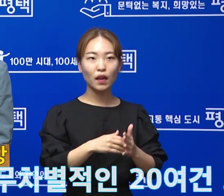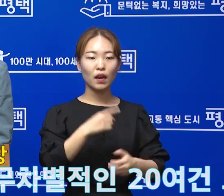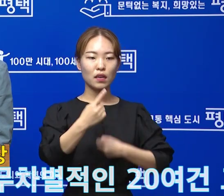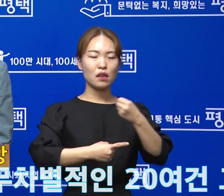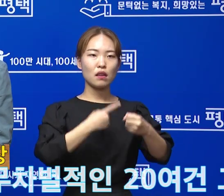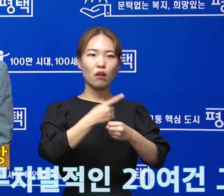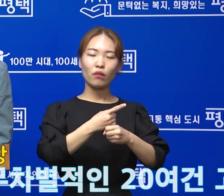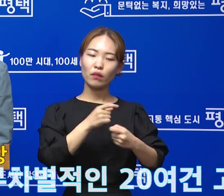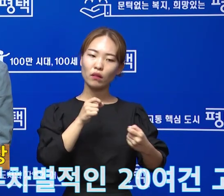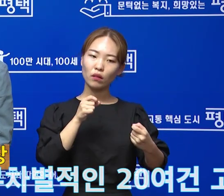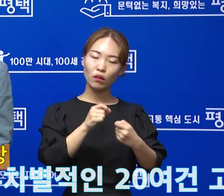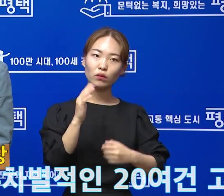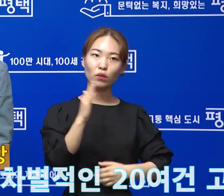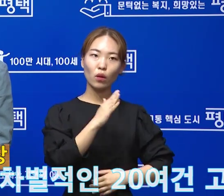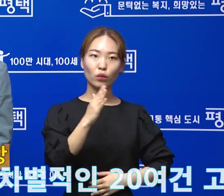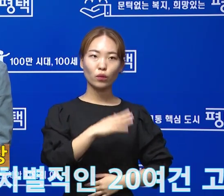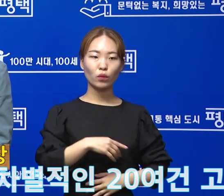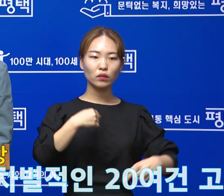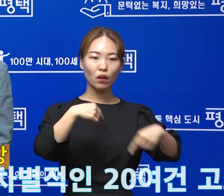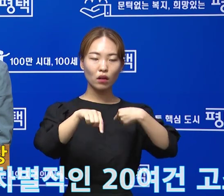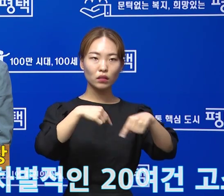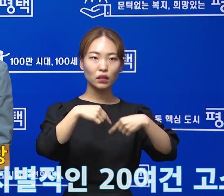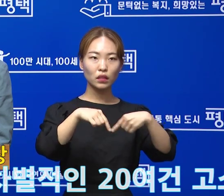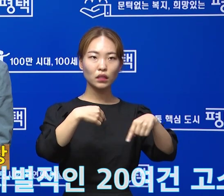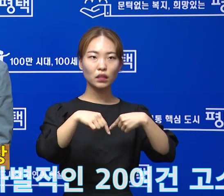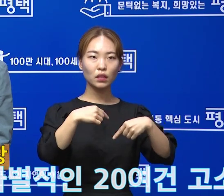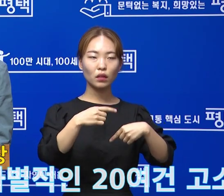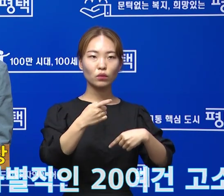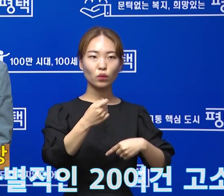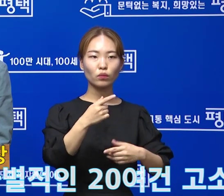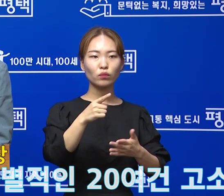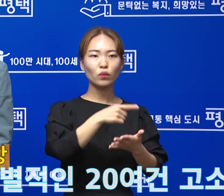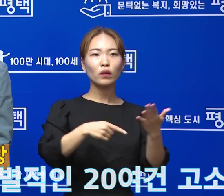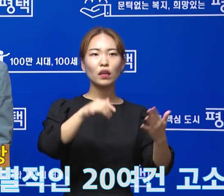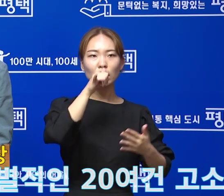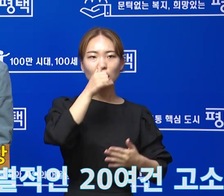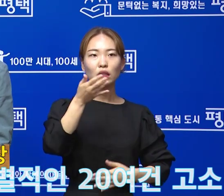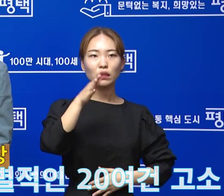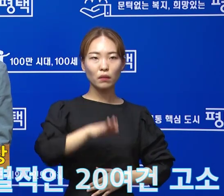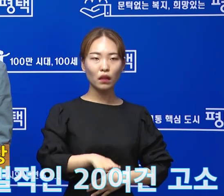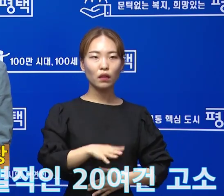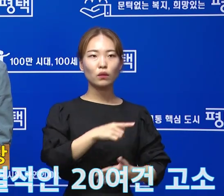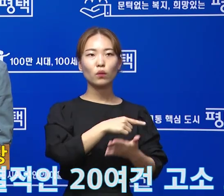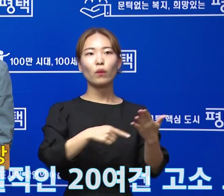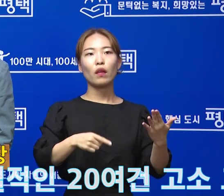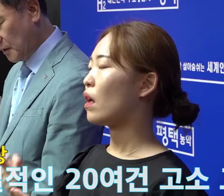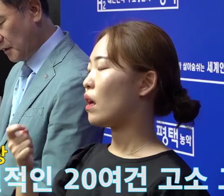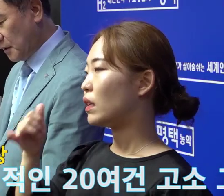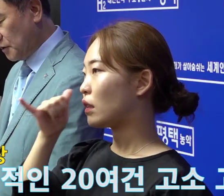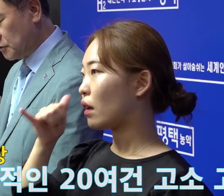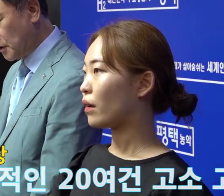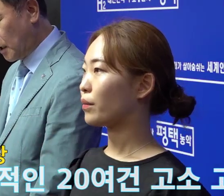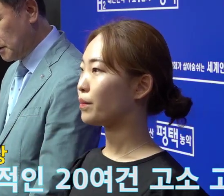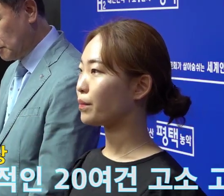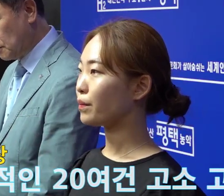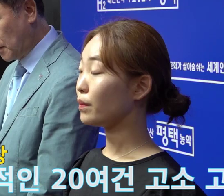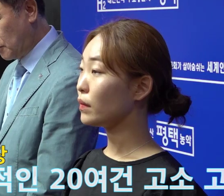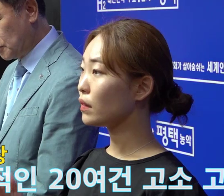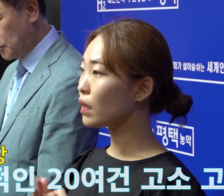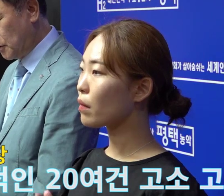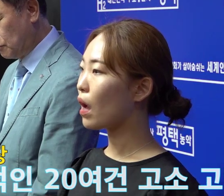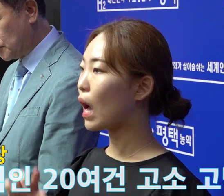가까이 시정 공백 최소화를 위해 모두가 노력했지만 어떻게 지장이 없었겠습니까? 이렇듯